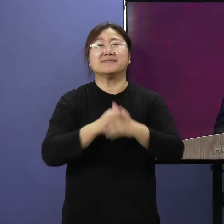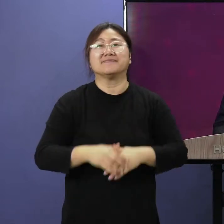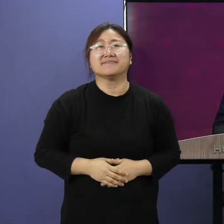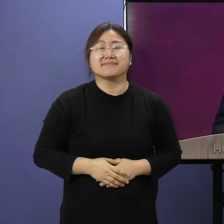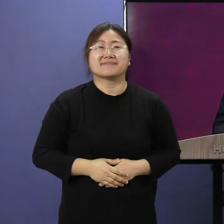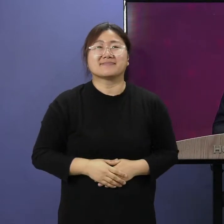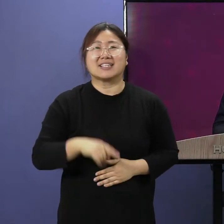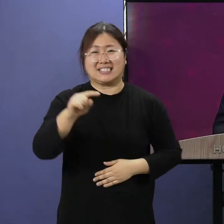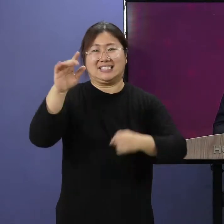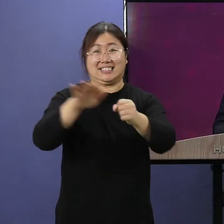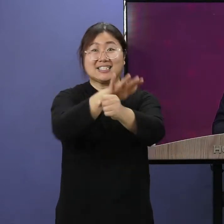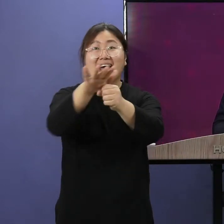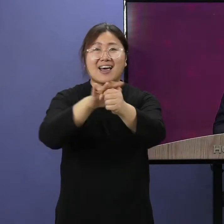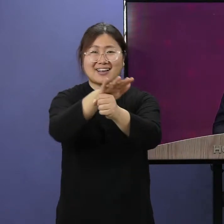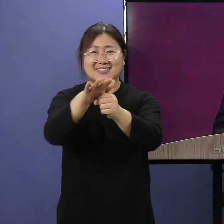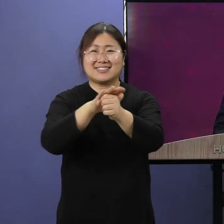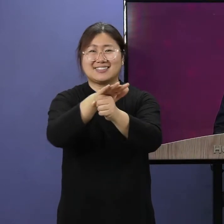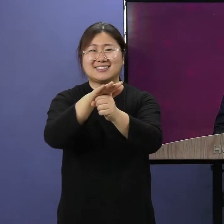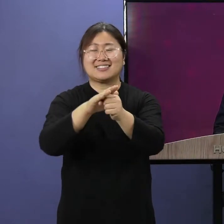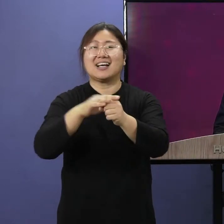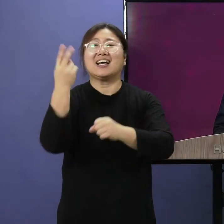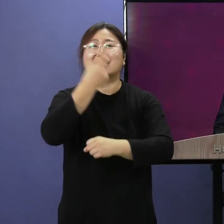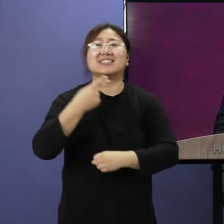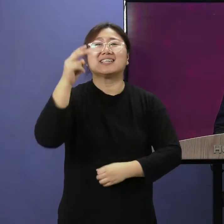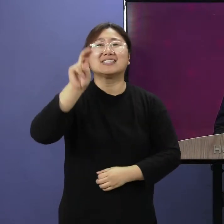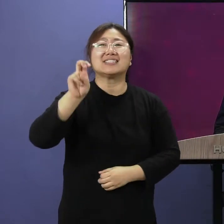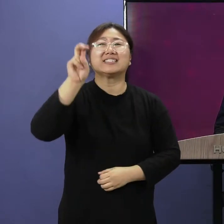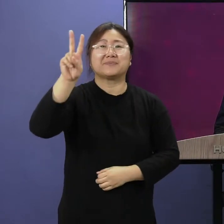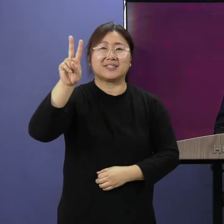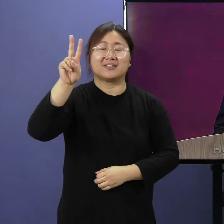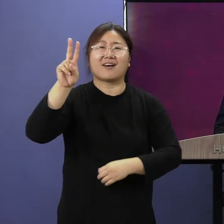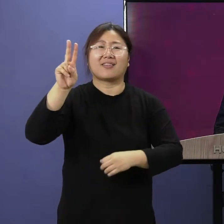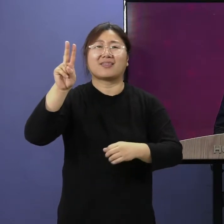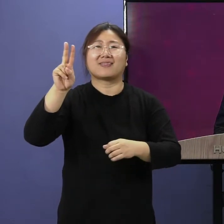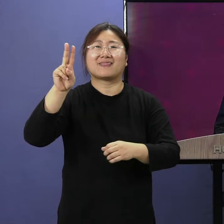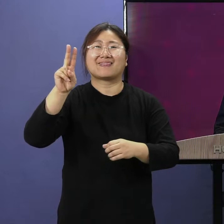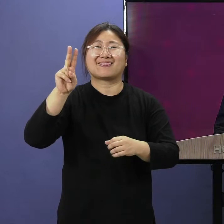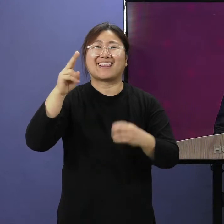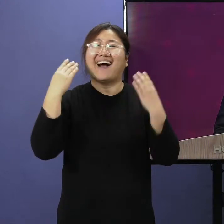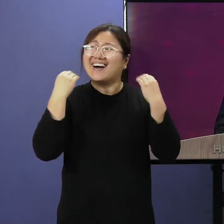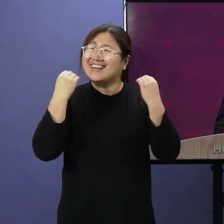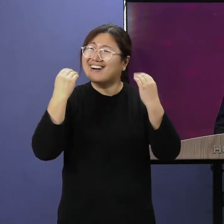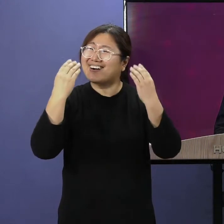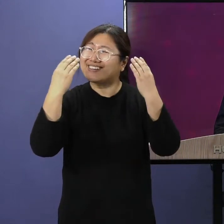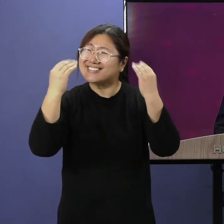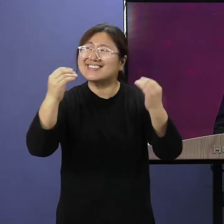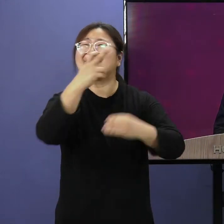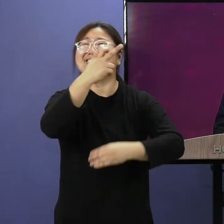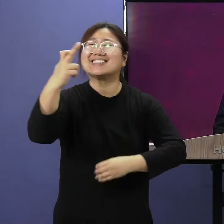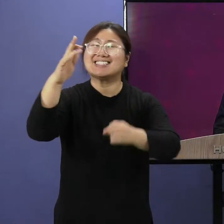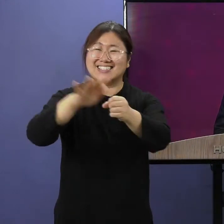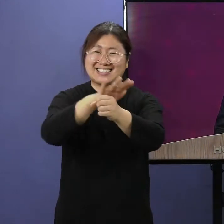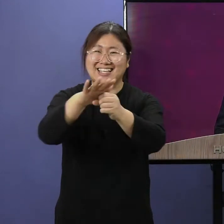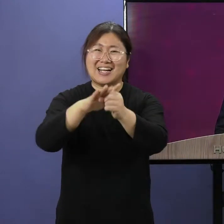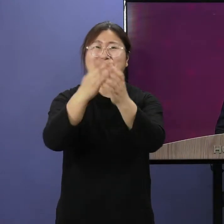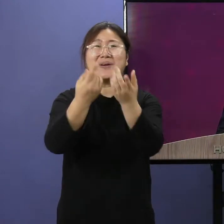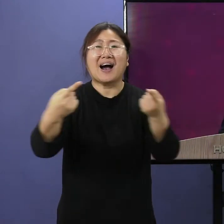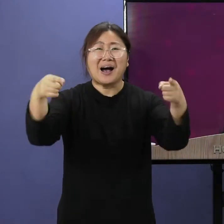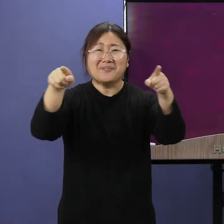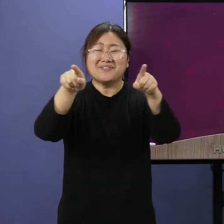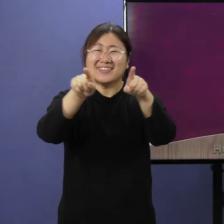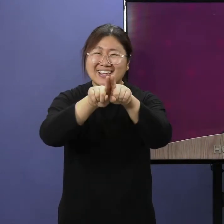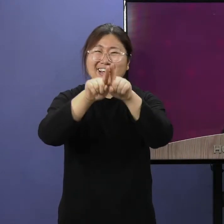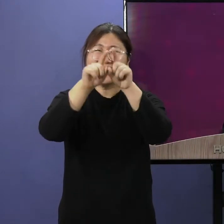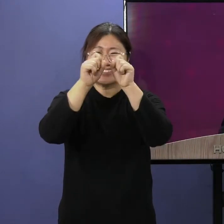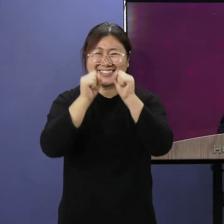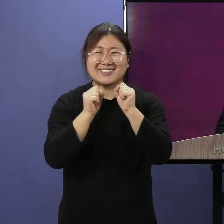그 사랑을 2022년 동일하게 크신 사랑으로 우리와 함께하여 주시고 우리를 위하여